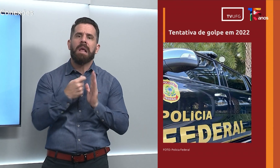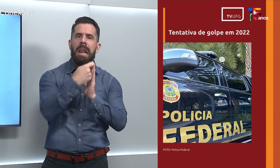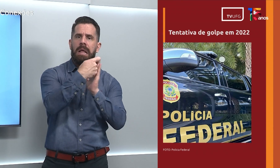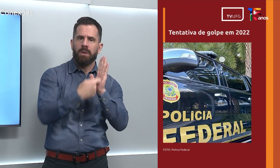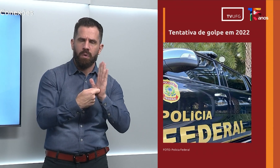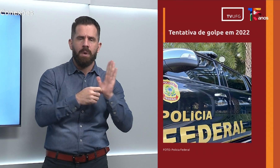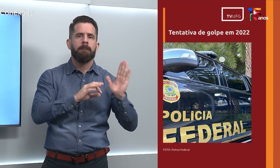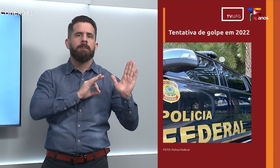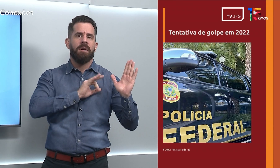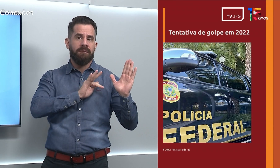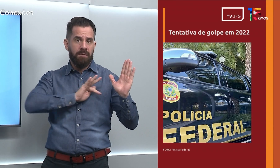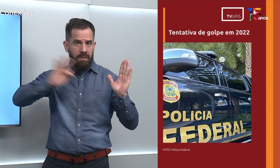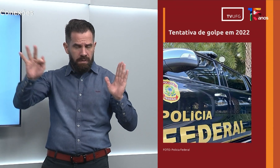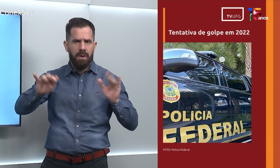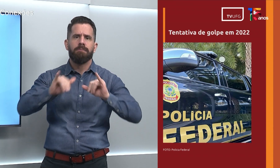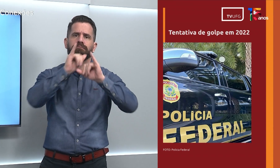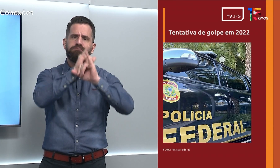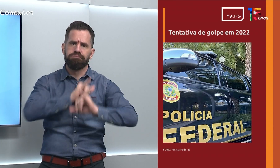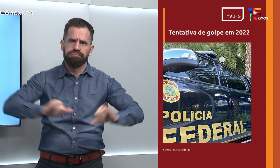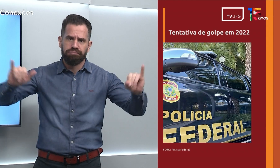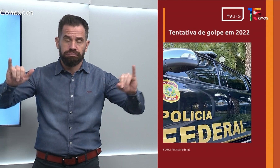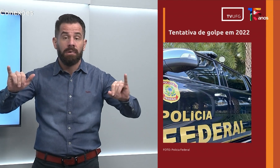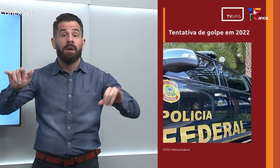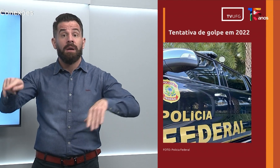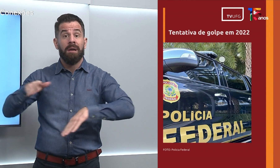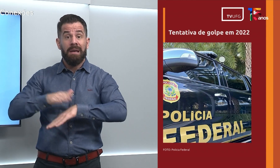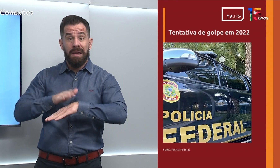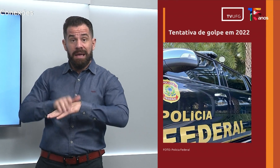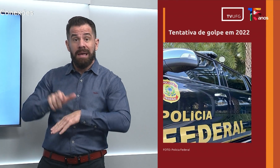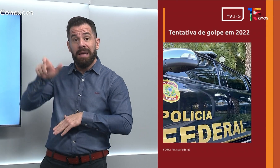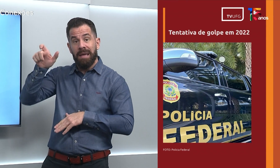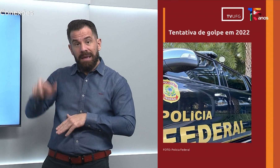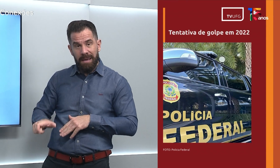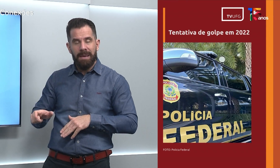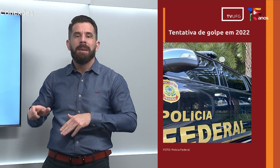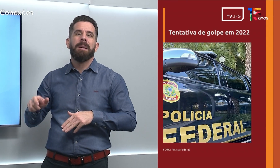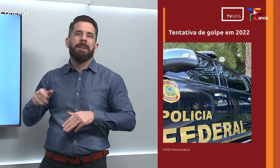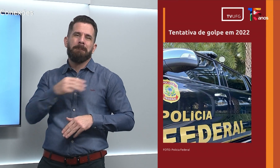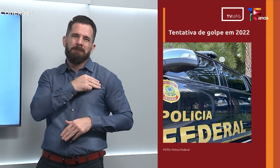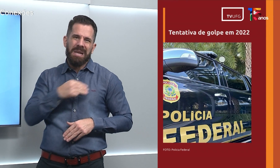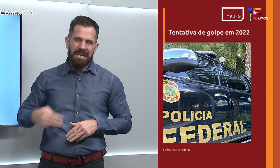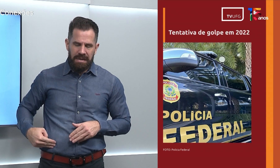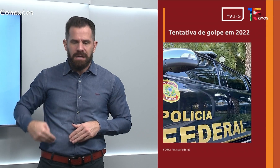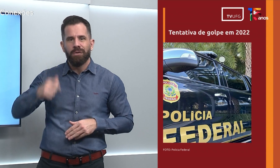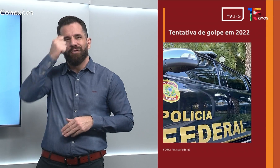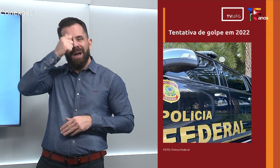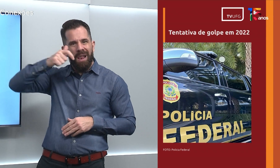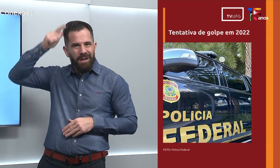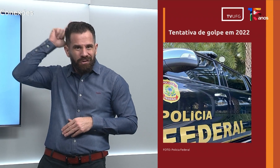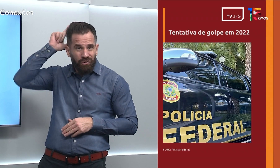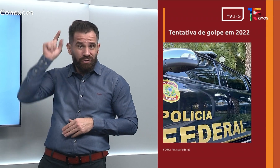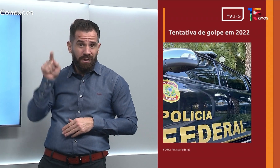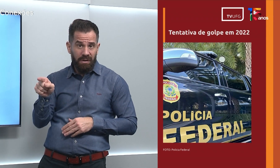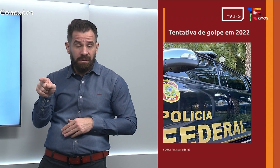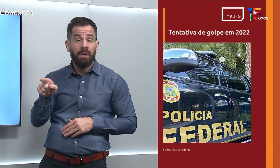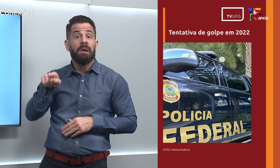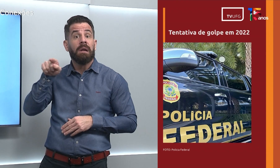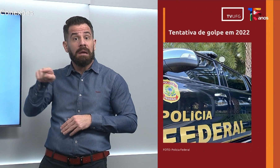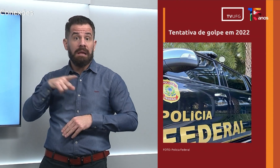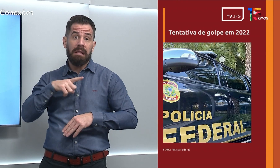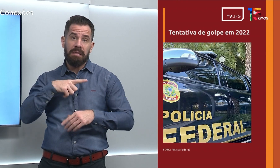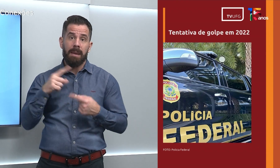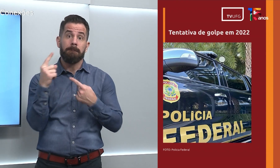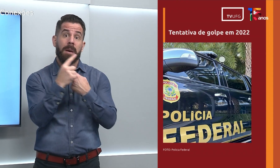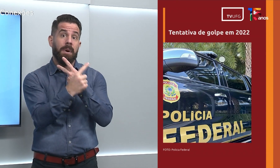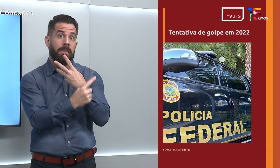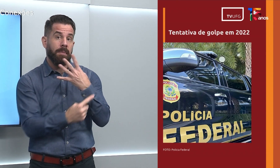do ministro do STF, Alexandre de Moraes. Os crimes que podem ser atribuídos ao ex-presidente